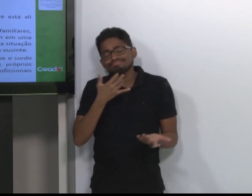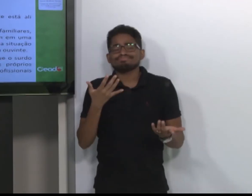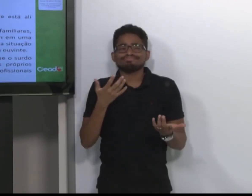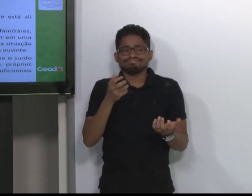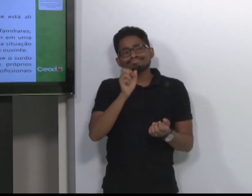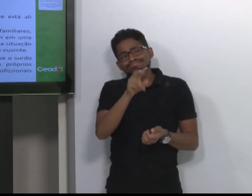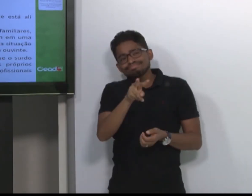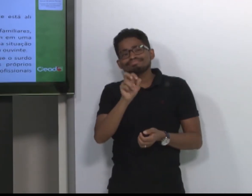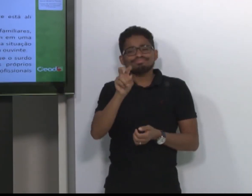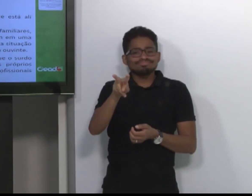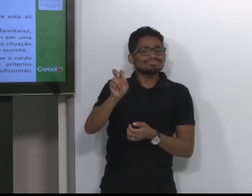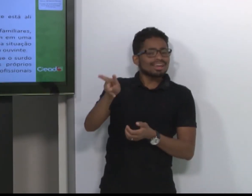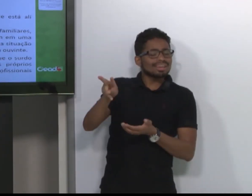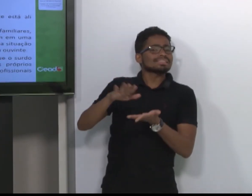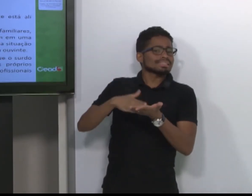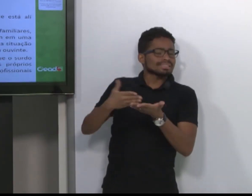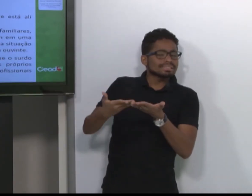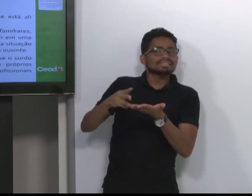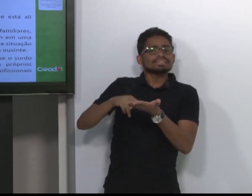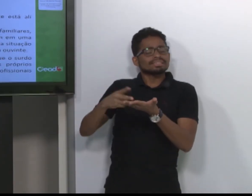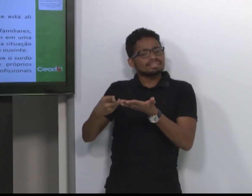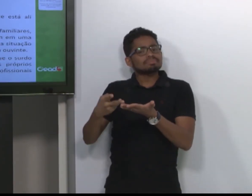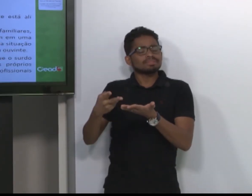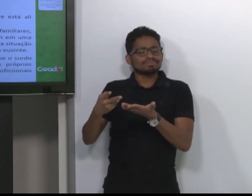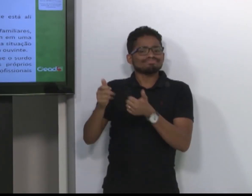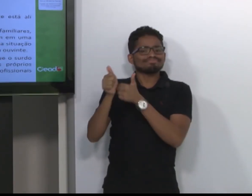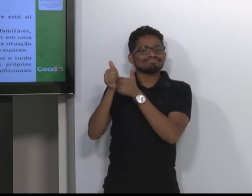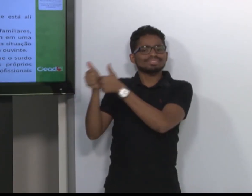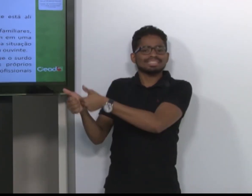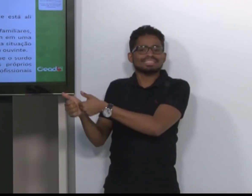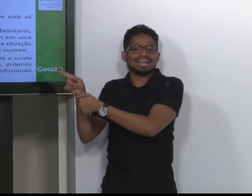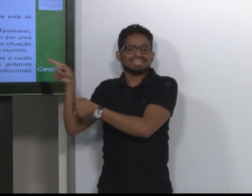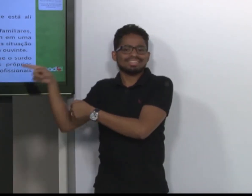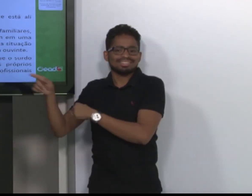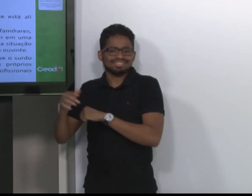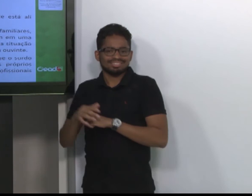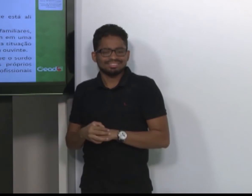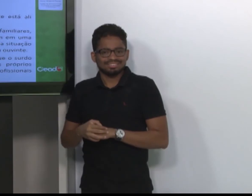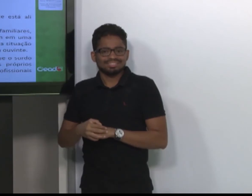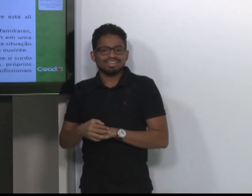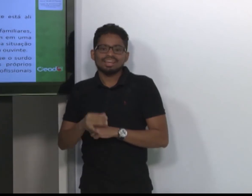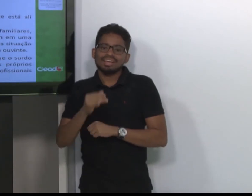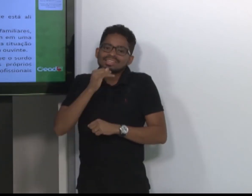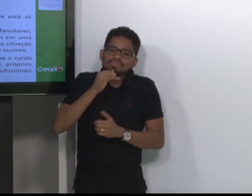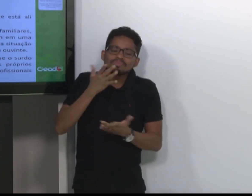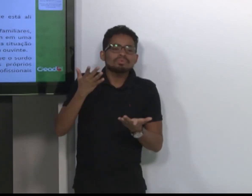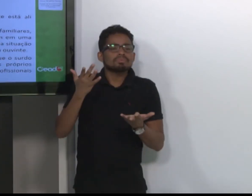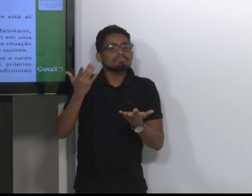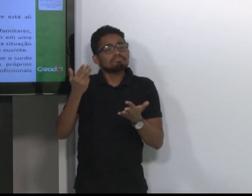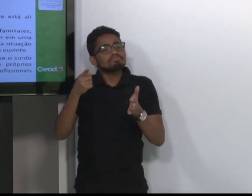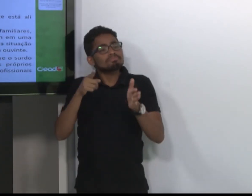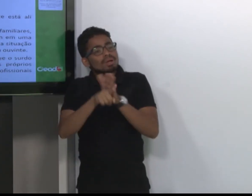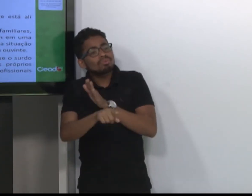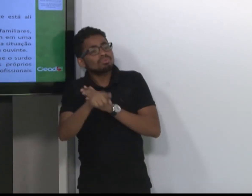que há tradutores e intérpretes que acompanham esse modelo. Quando perguntamos, por que você quer